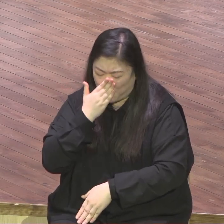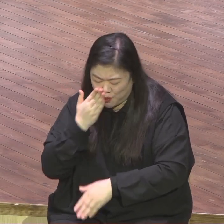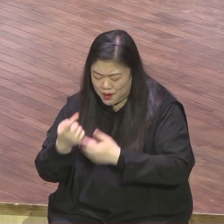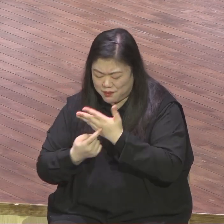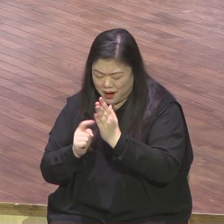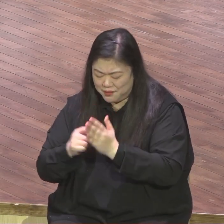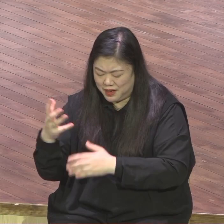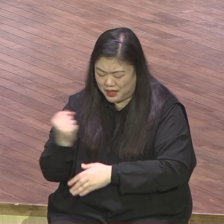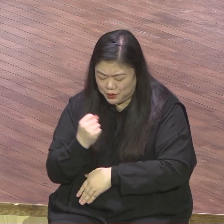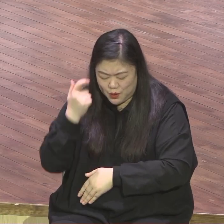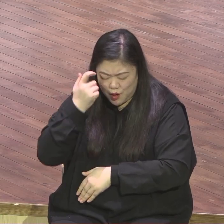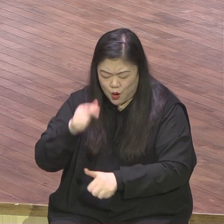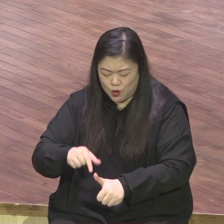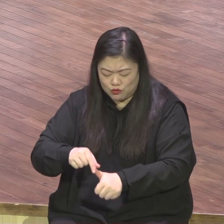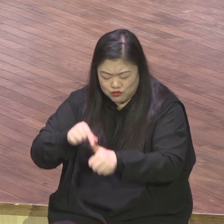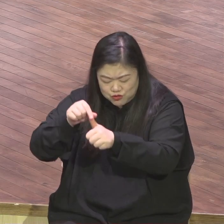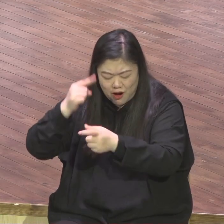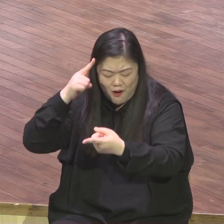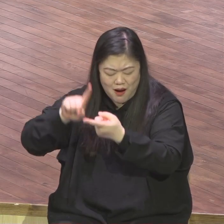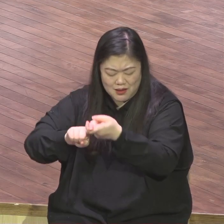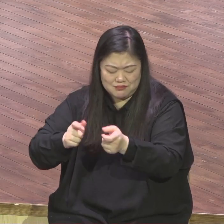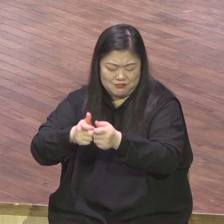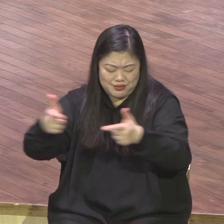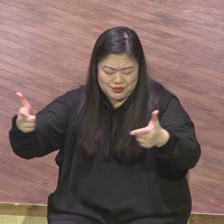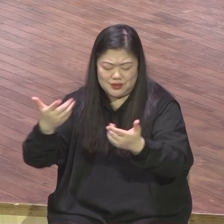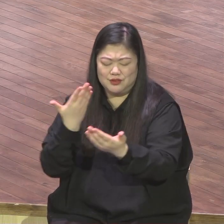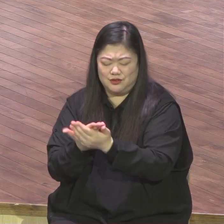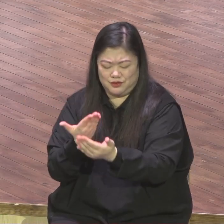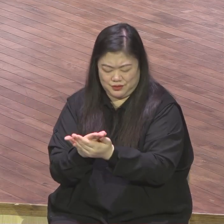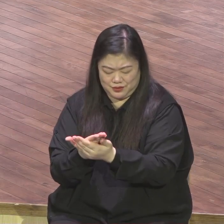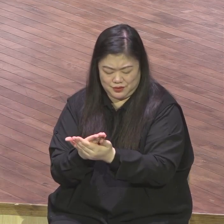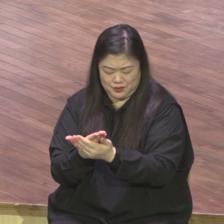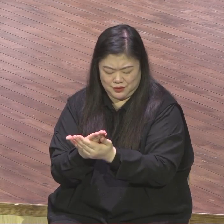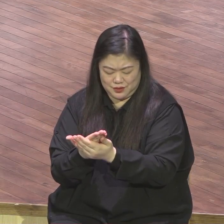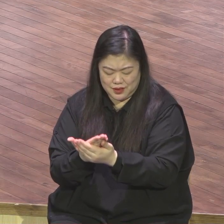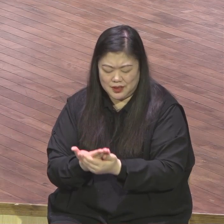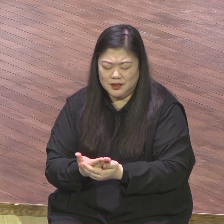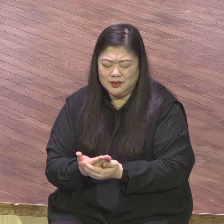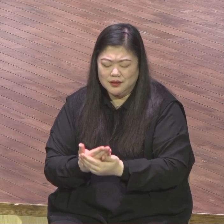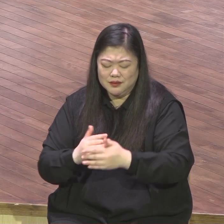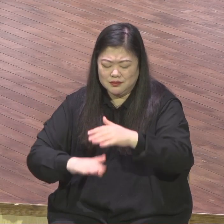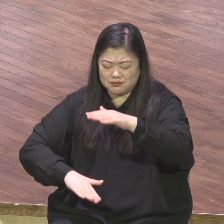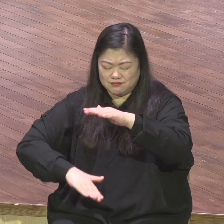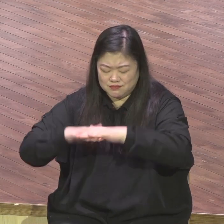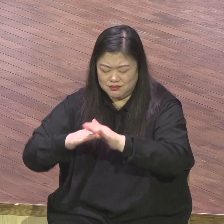살리는 영계 모든 성도를 다 되게 도와주셔서 삼운동의